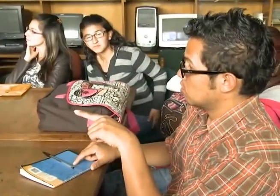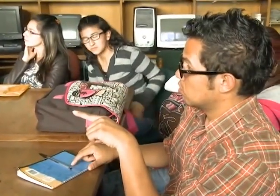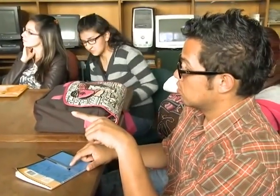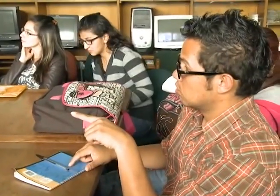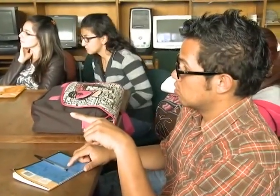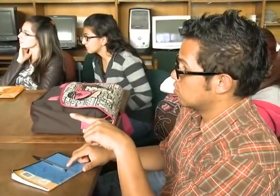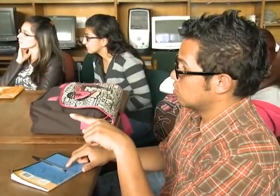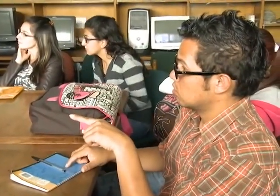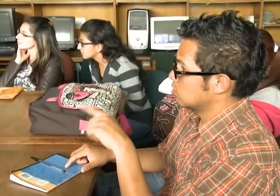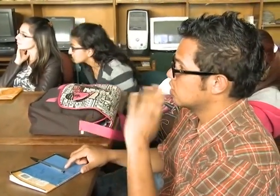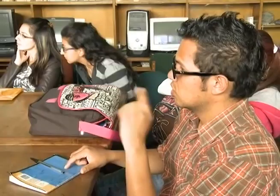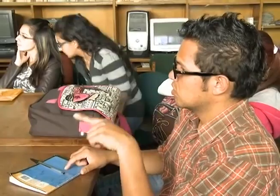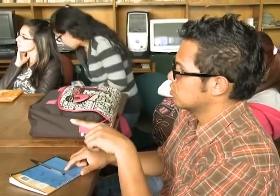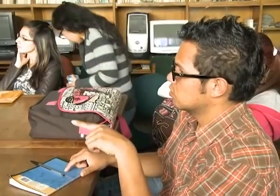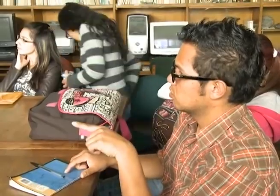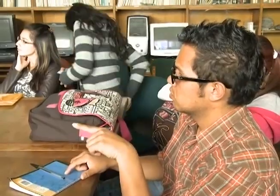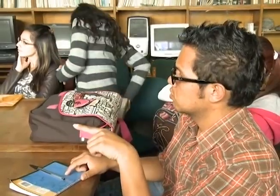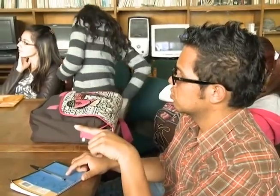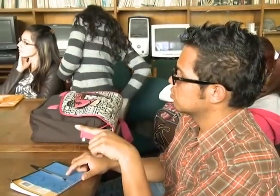y otra que es visual y gestual.